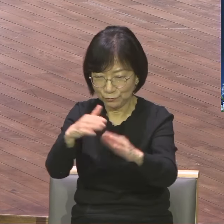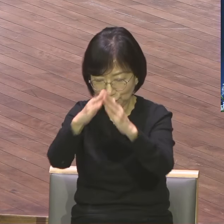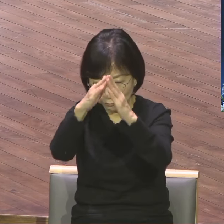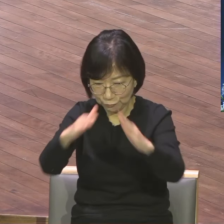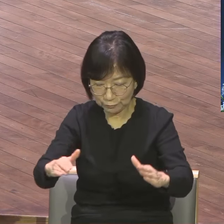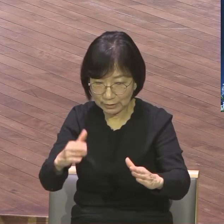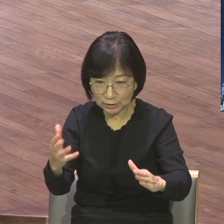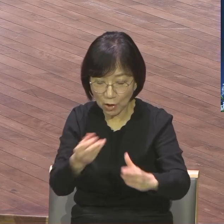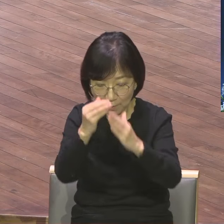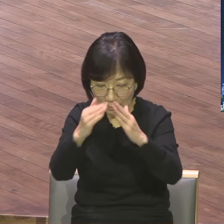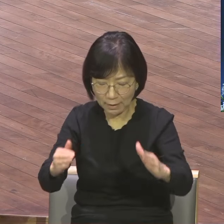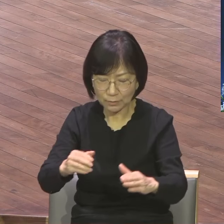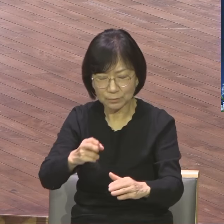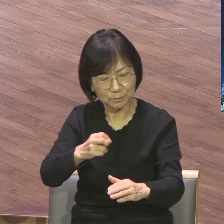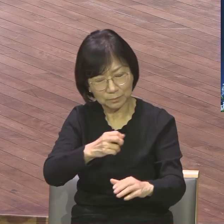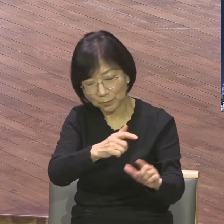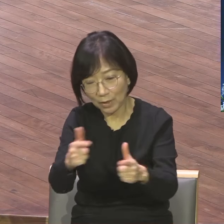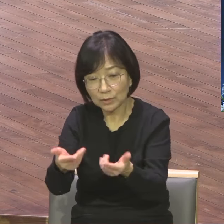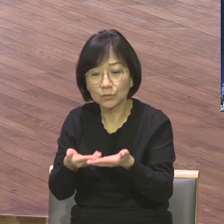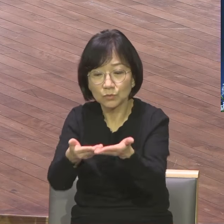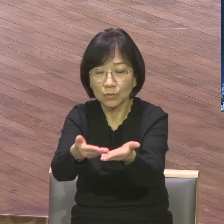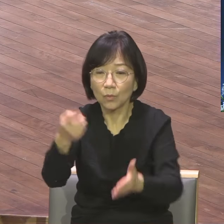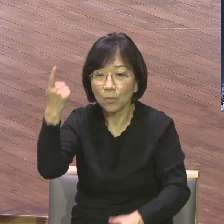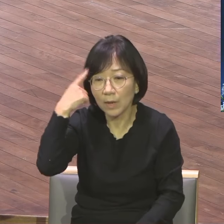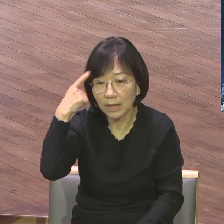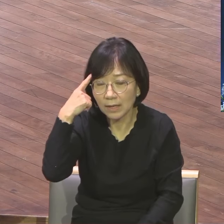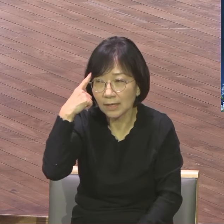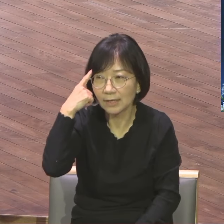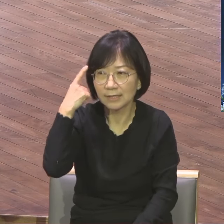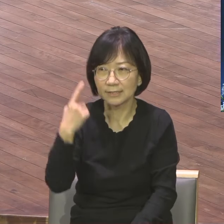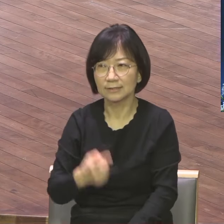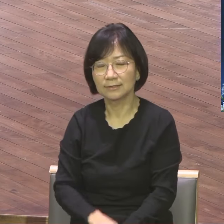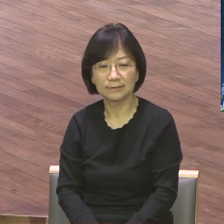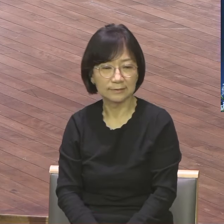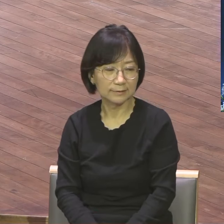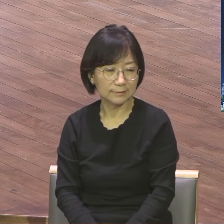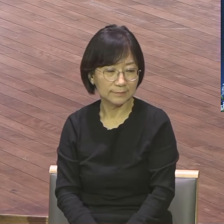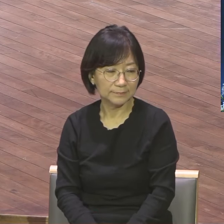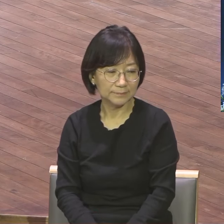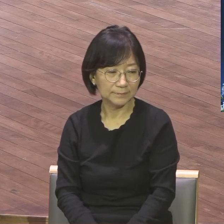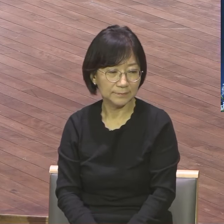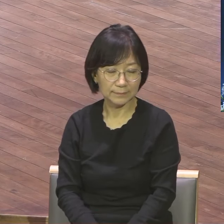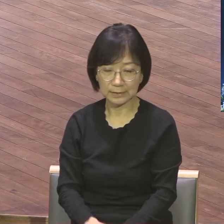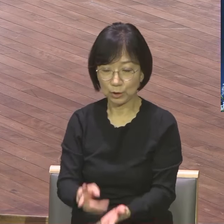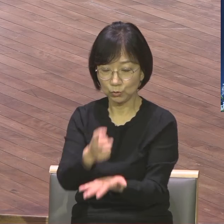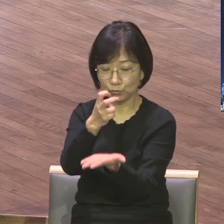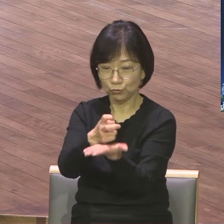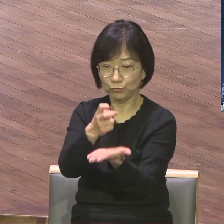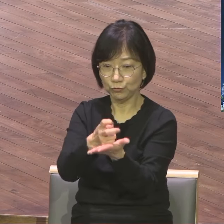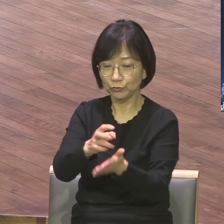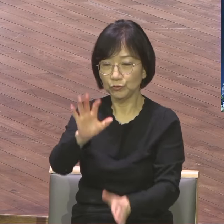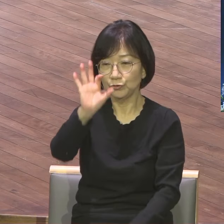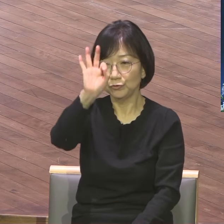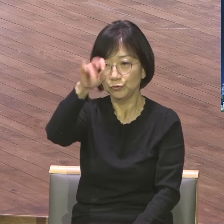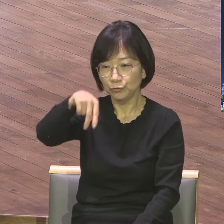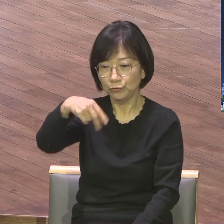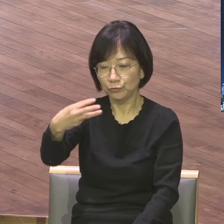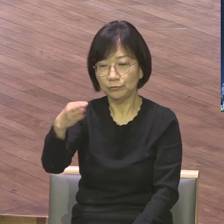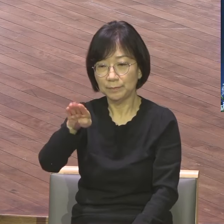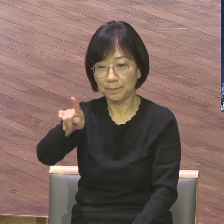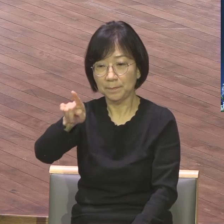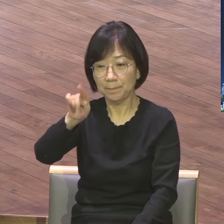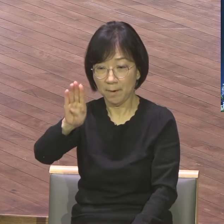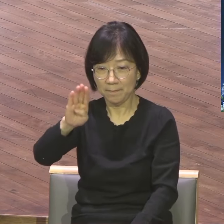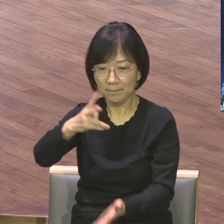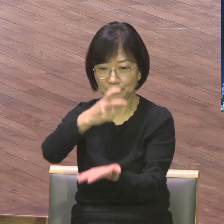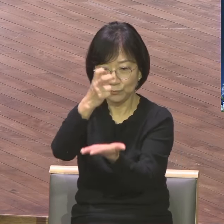가지를 이스라엘 백성들에게 주신 이유가 도대체 무엇인가? 율법 안에는 하나님을 만날